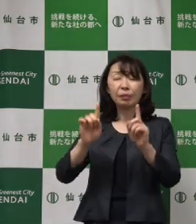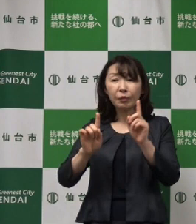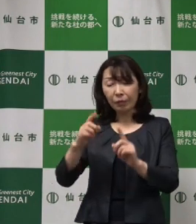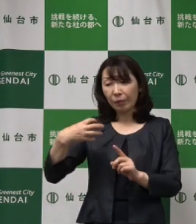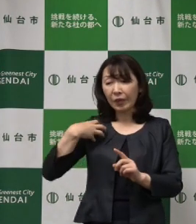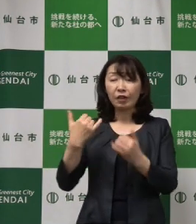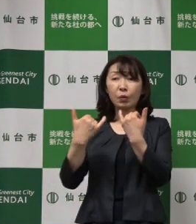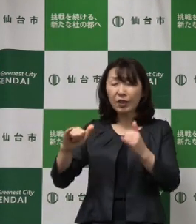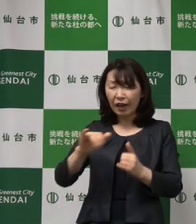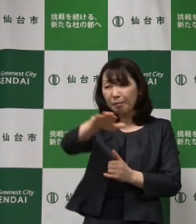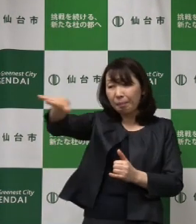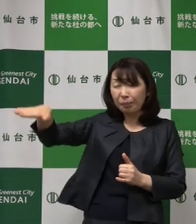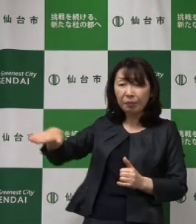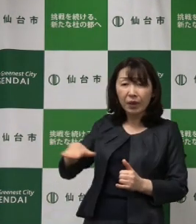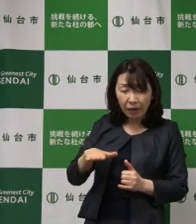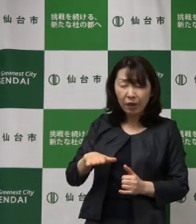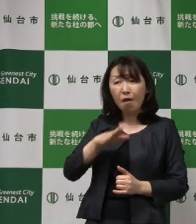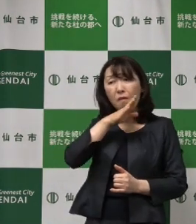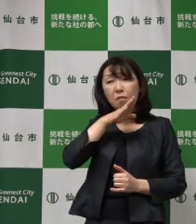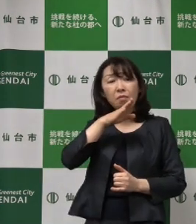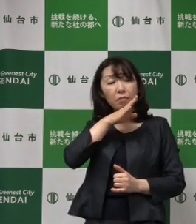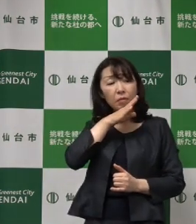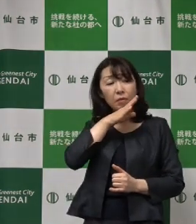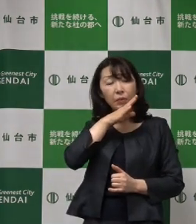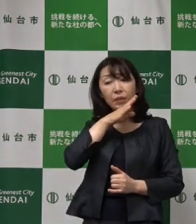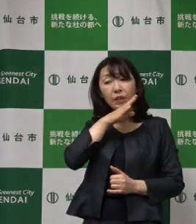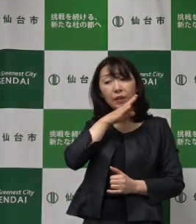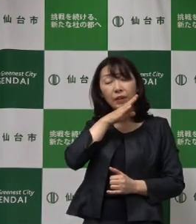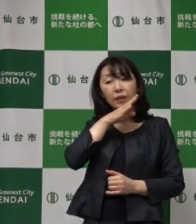これは本当にいろんな、